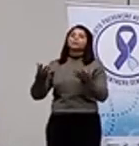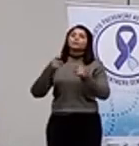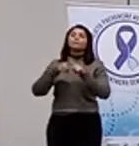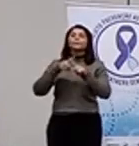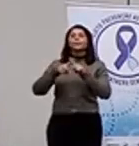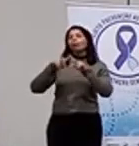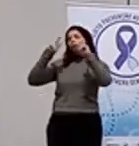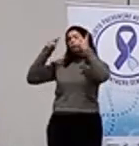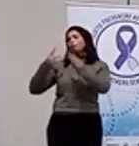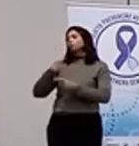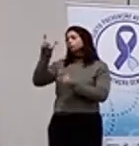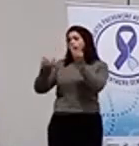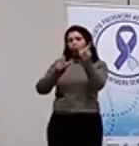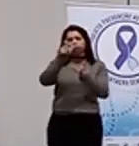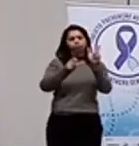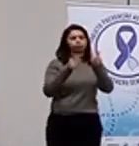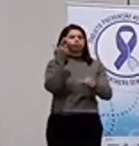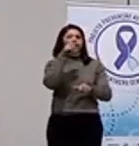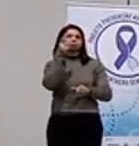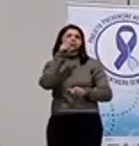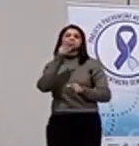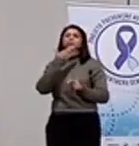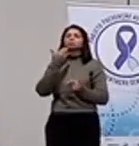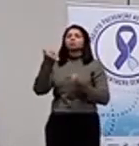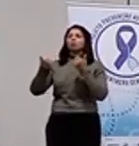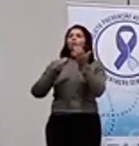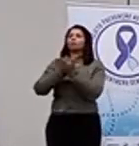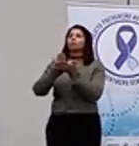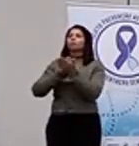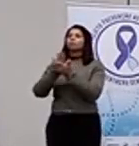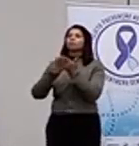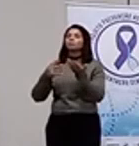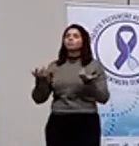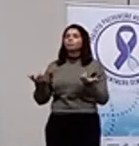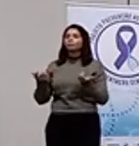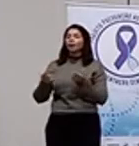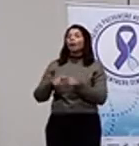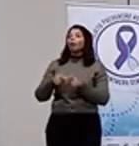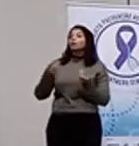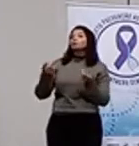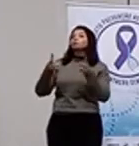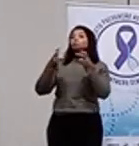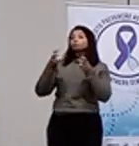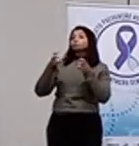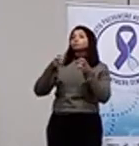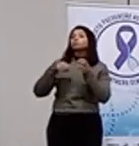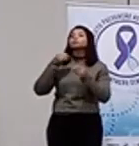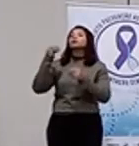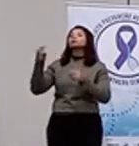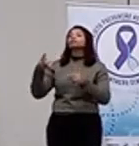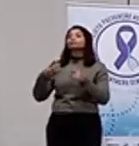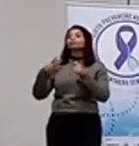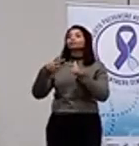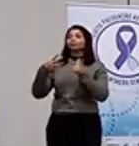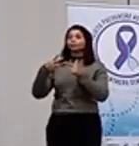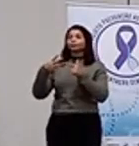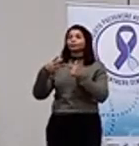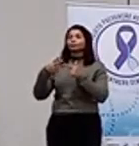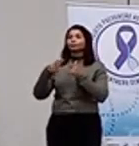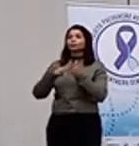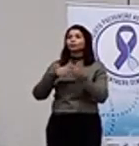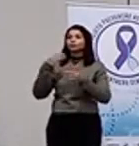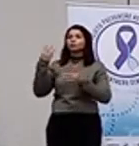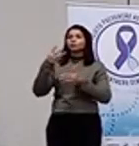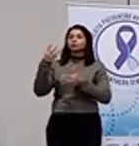aparente benefício e ainda teve efeitos colaterais daquele remédio. E é aí que você vai para a fase 3. A fase 3, que é a